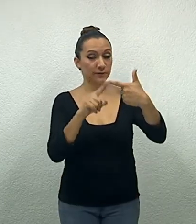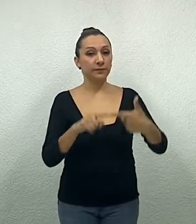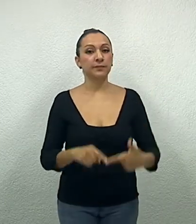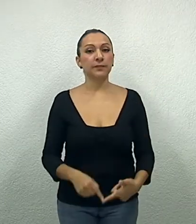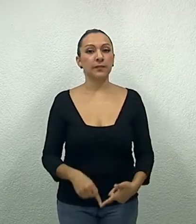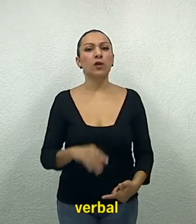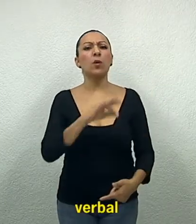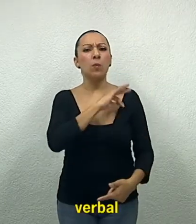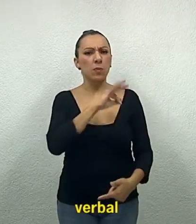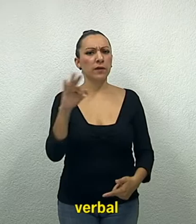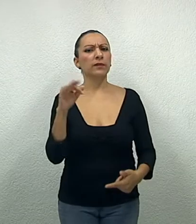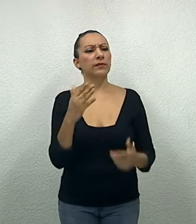verbal